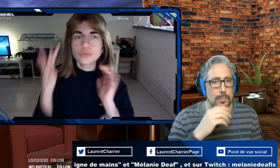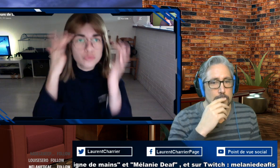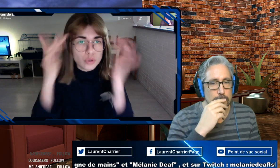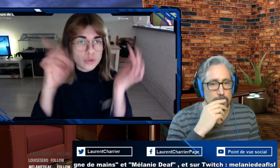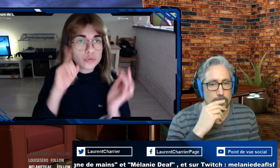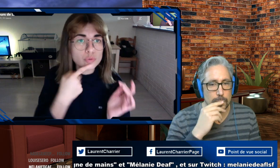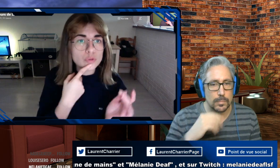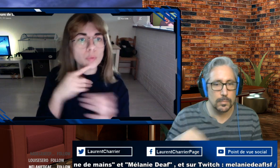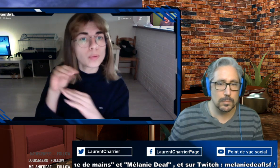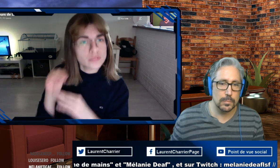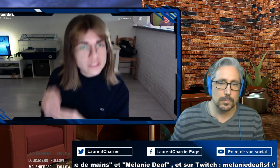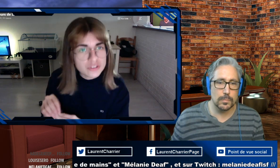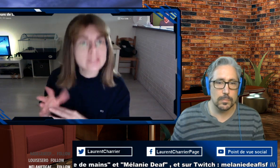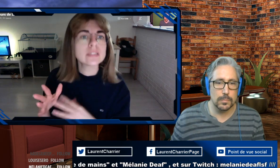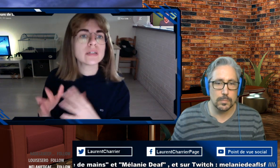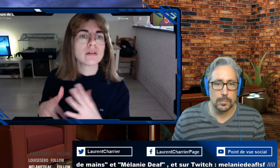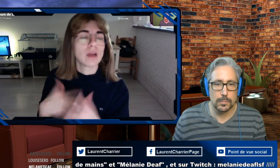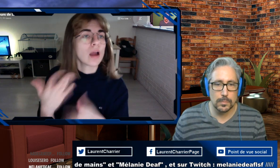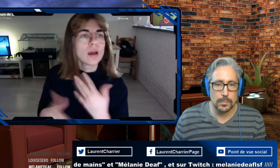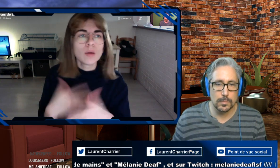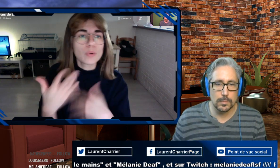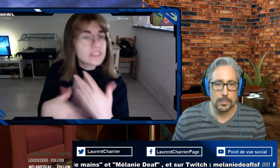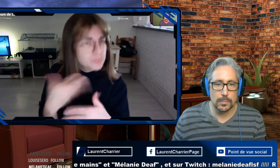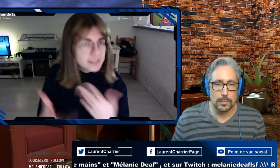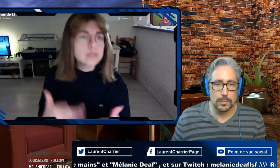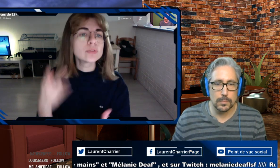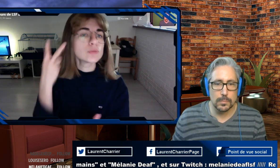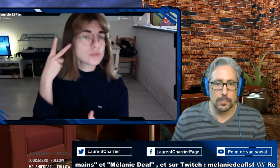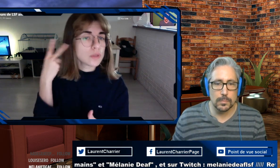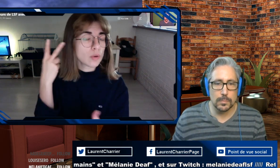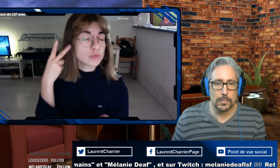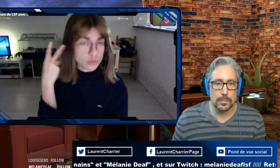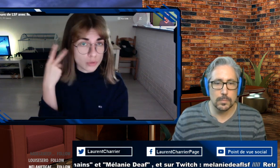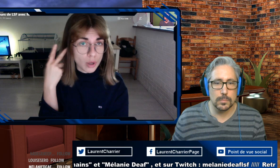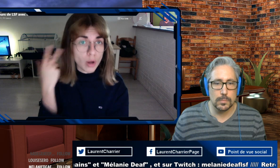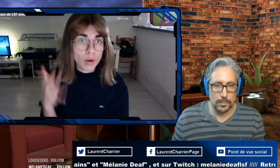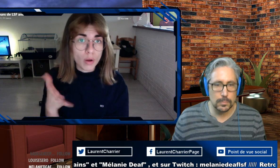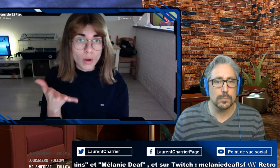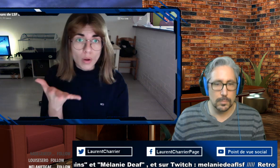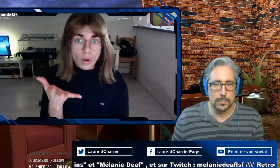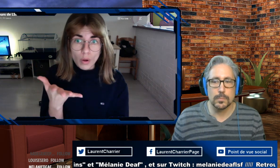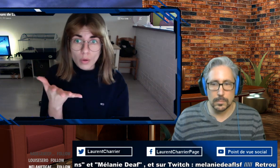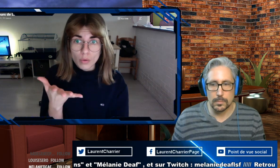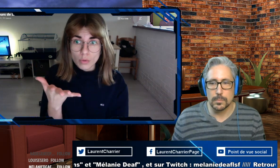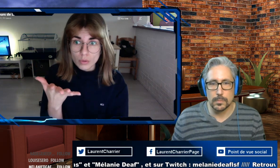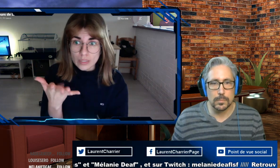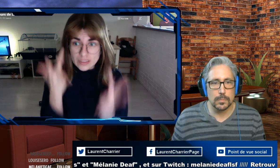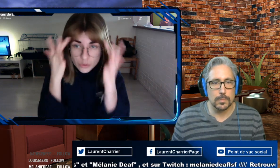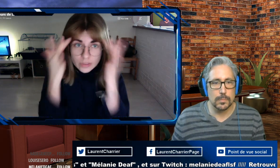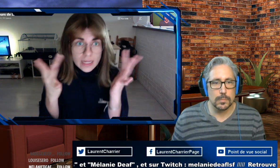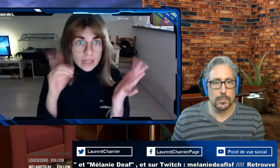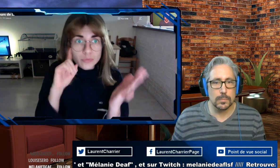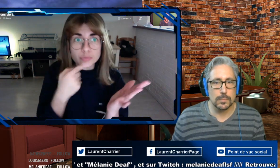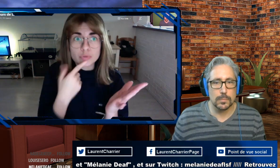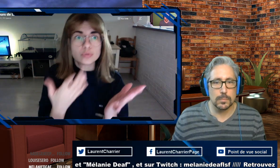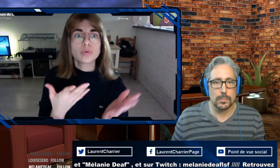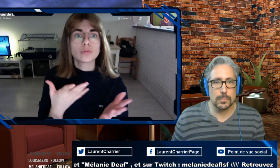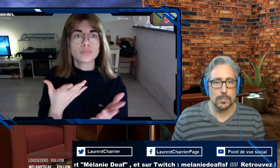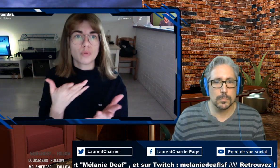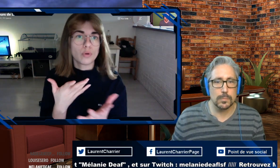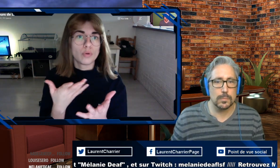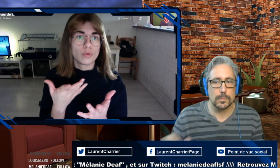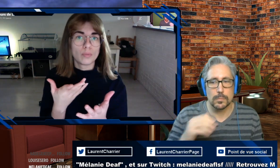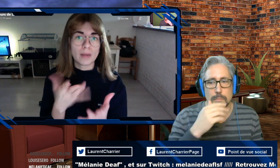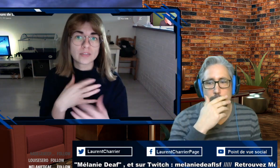de culture turque, protéger, pour expliquer aux entendants. Qu'est-ce que c'est la culture